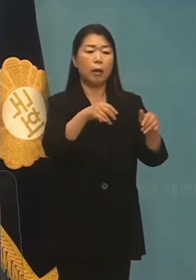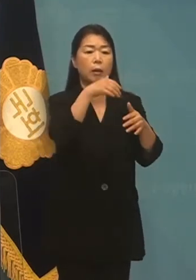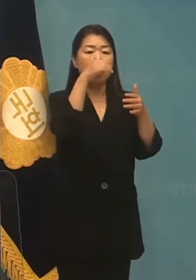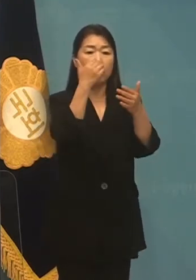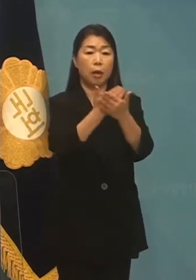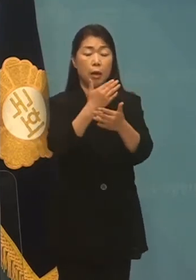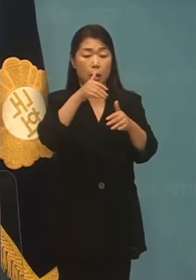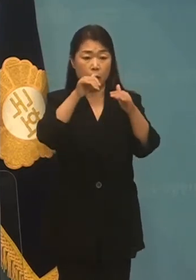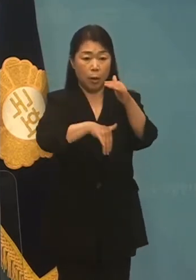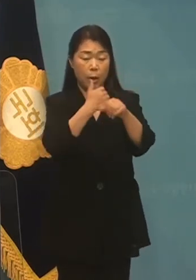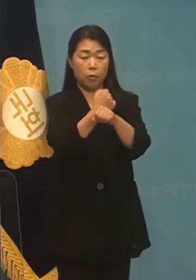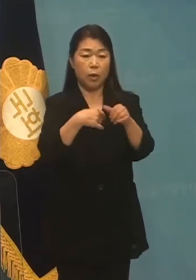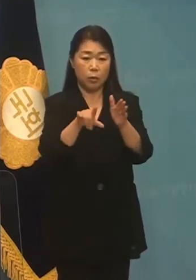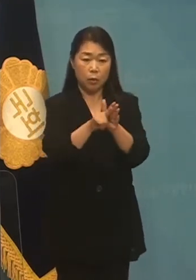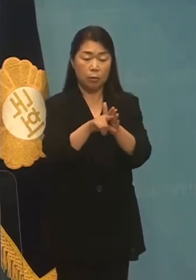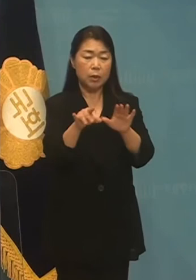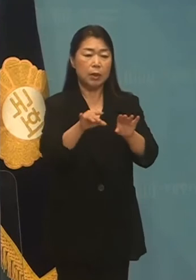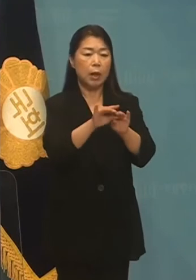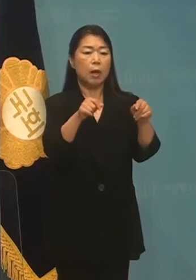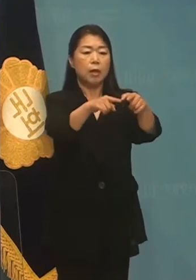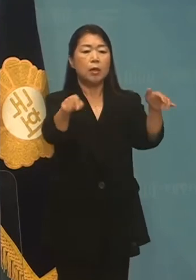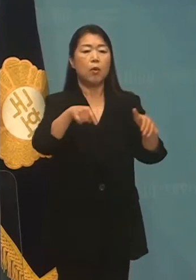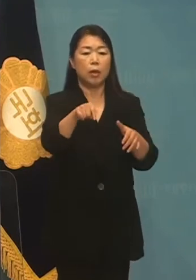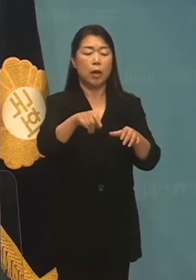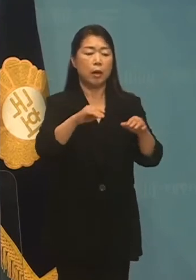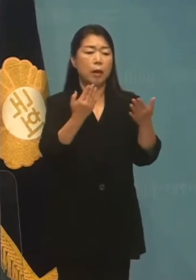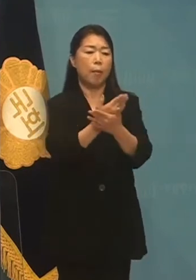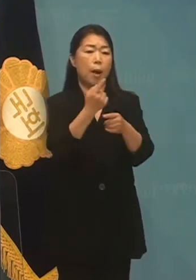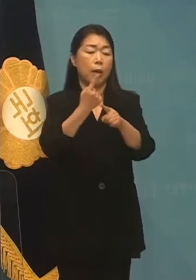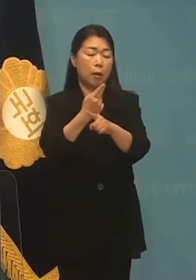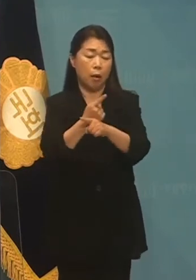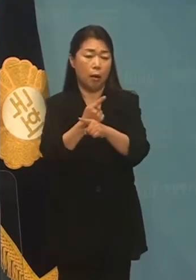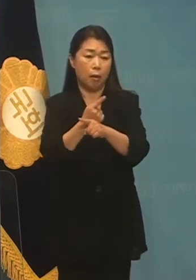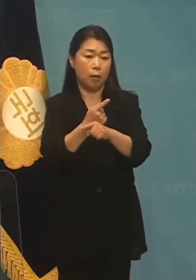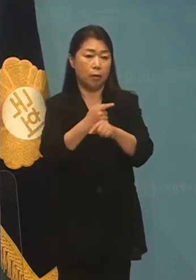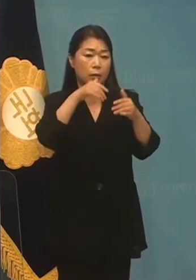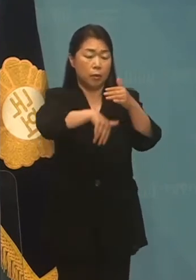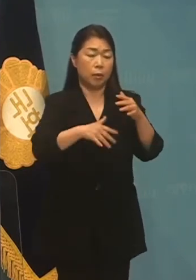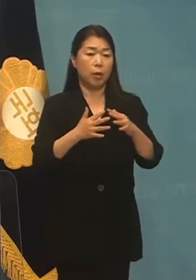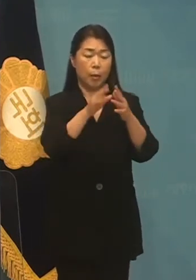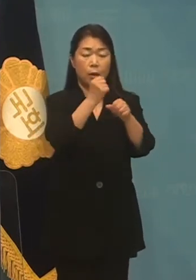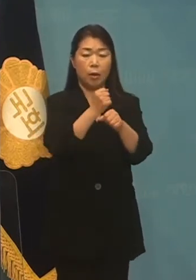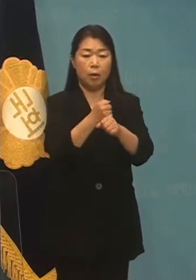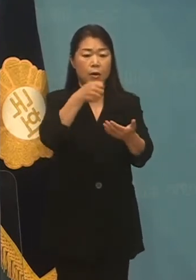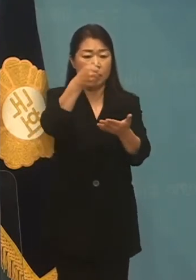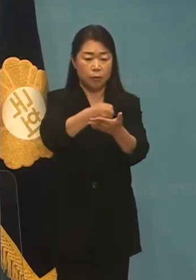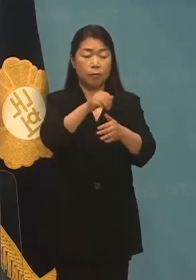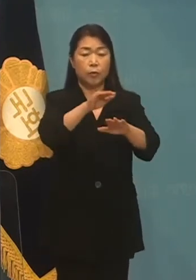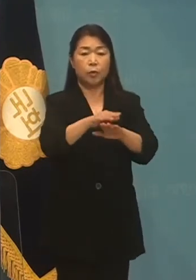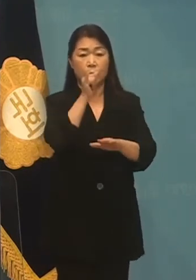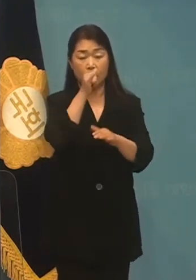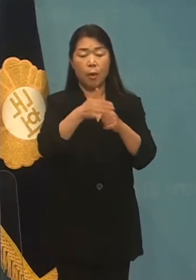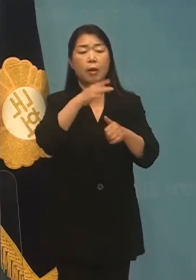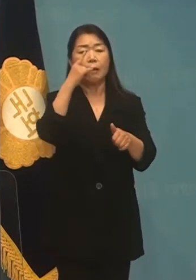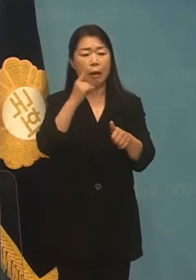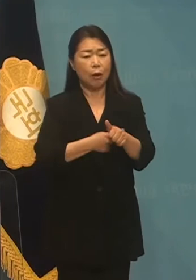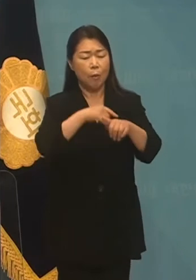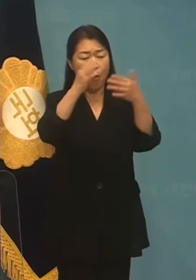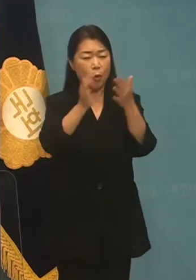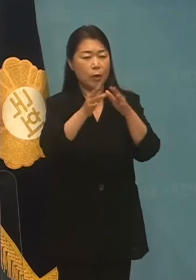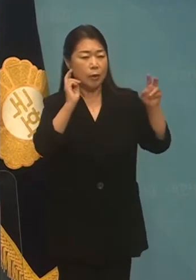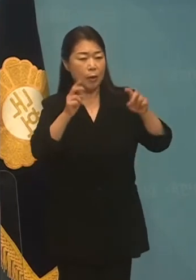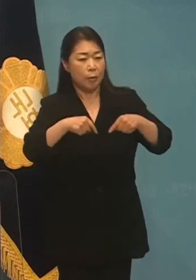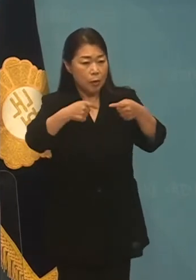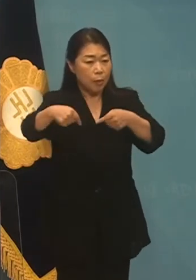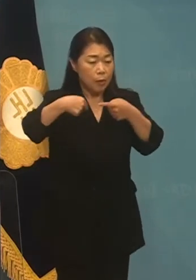도시개발사업구역 지정 고시가 이뤄진 바 있습니다. 당연히 모든 컨소시엄 참여업체들이 대장지구에